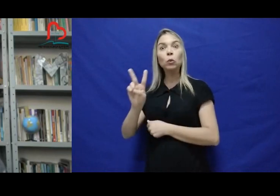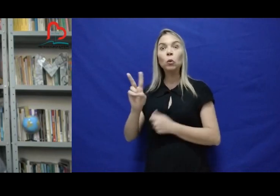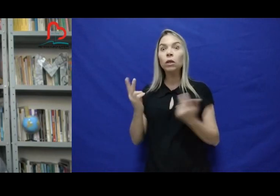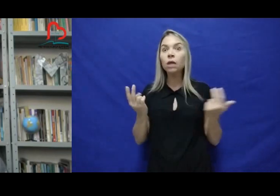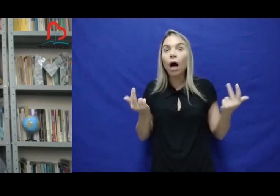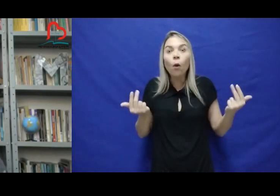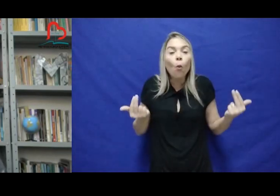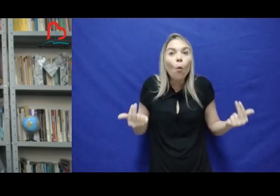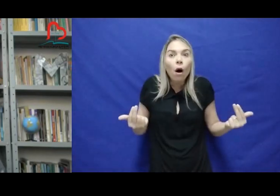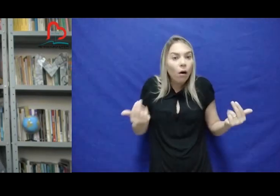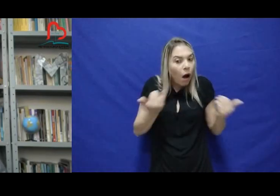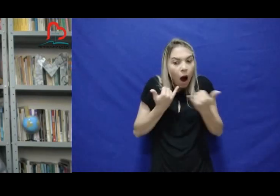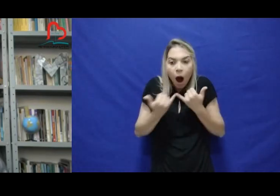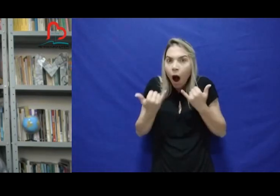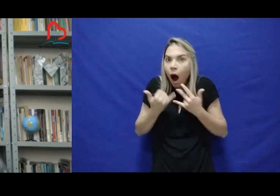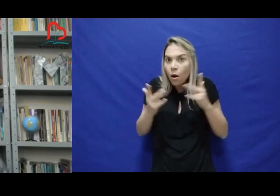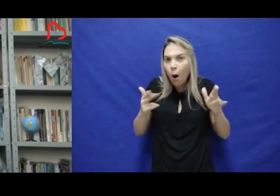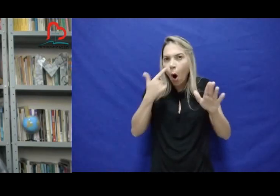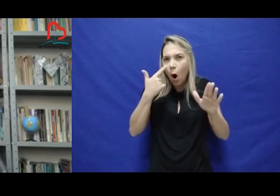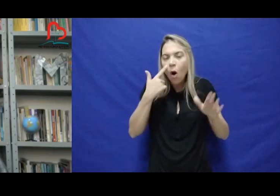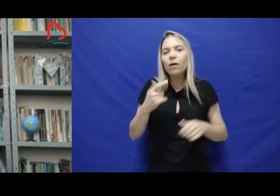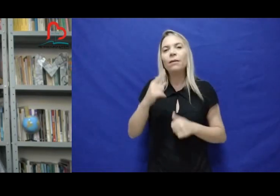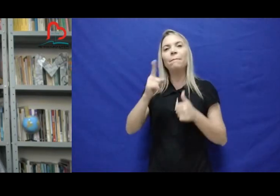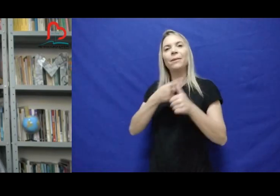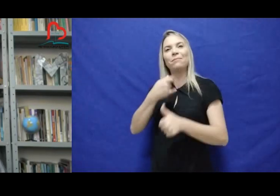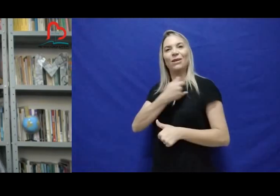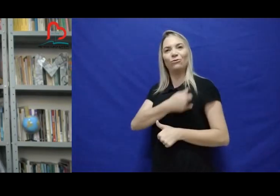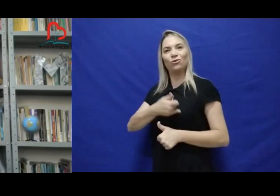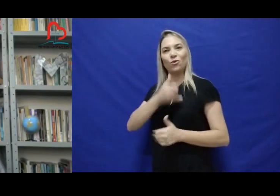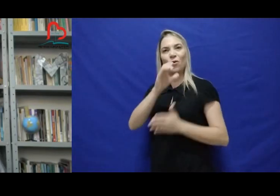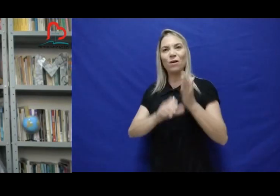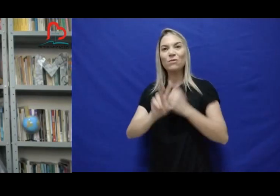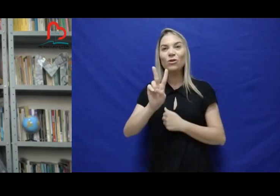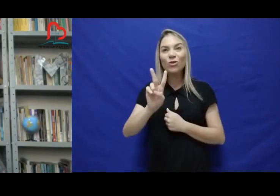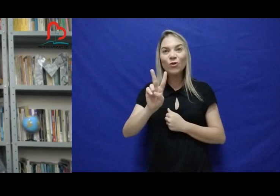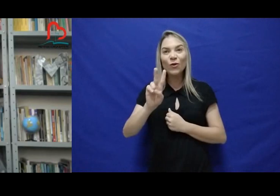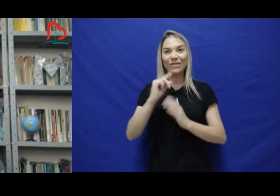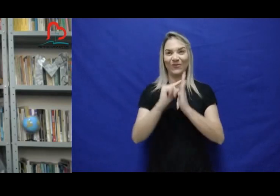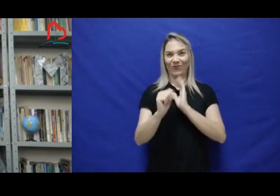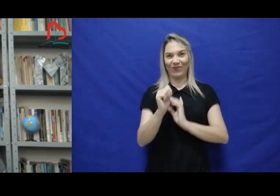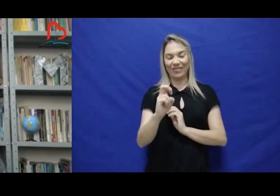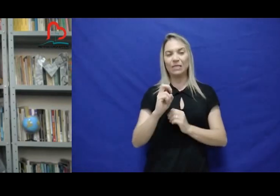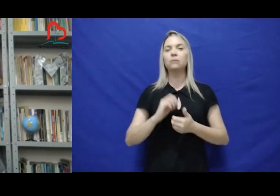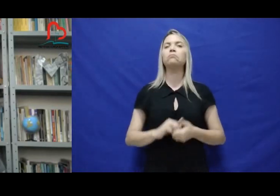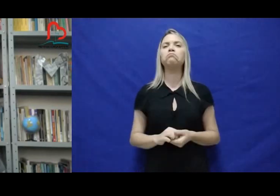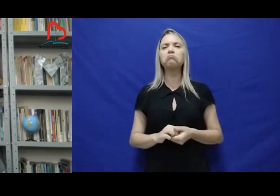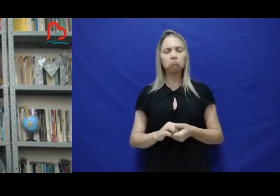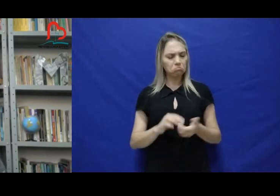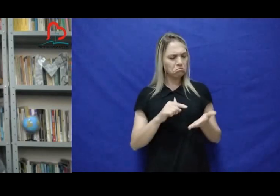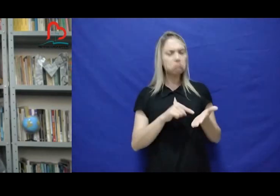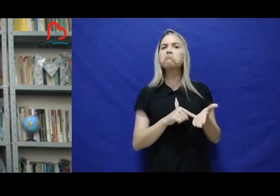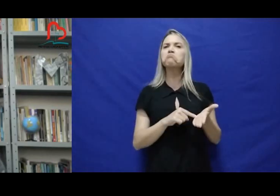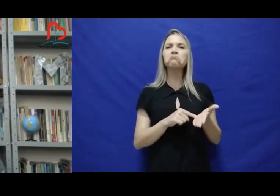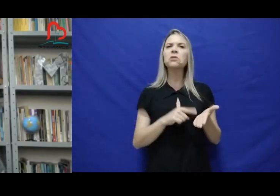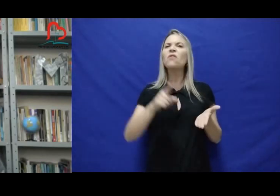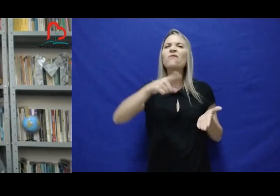João 2, 15 a 17, não guardam grande semelhança. Diz assim 1 de João 2,